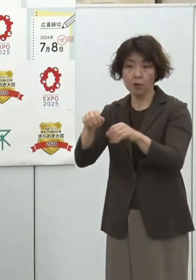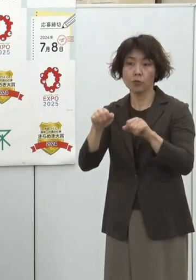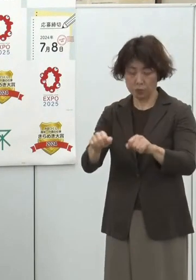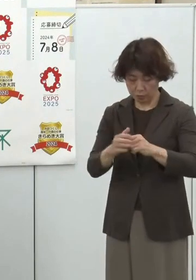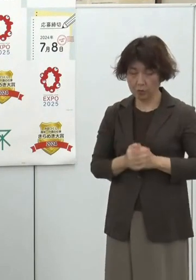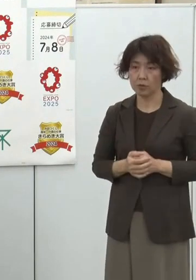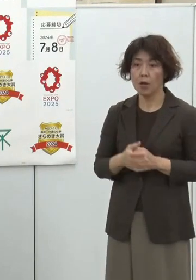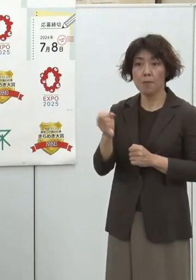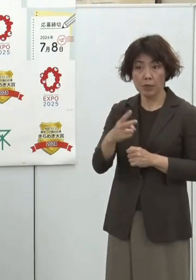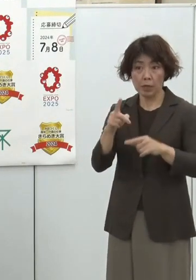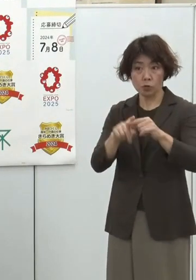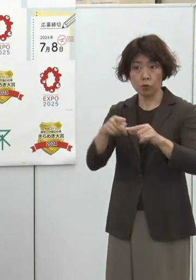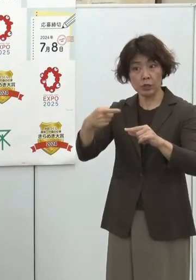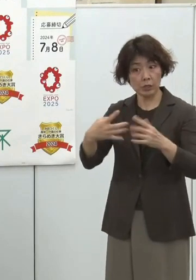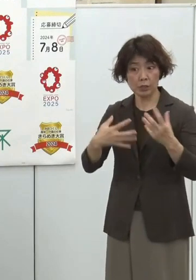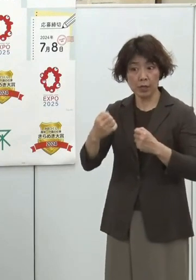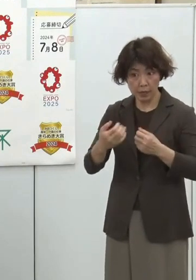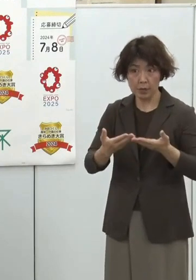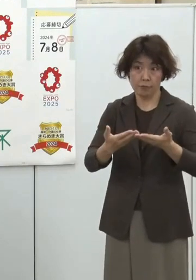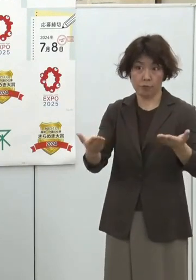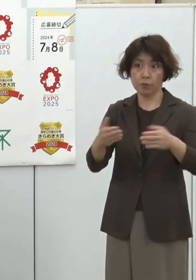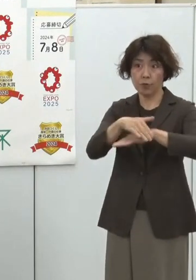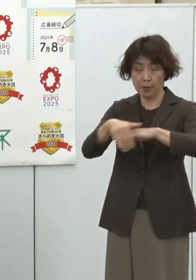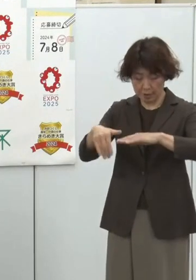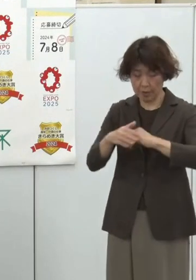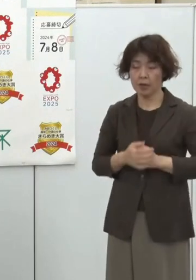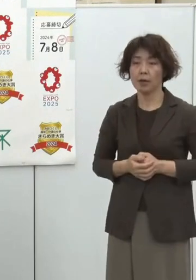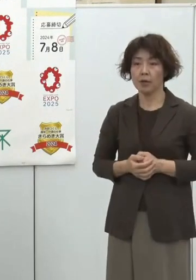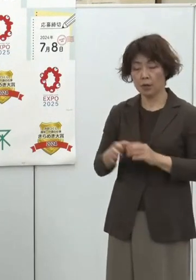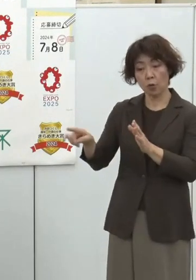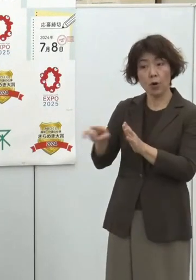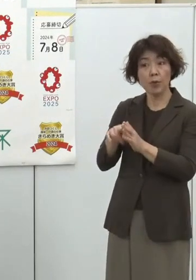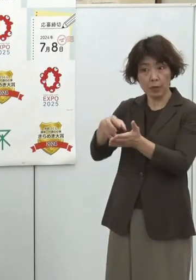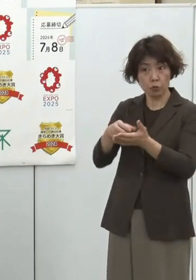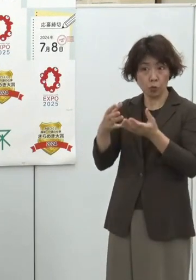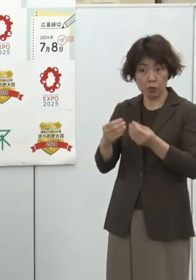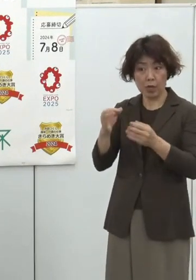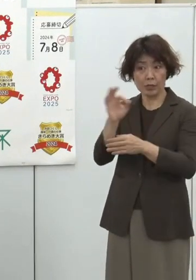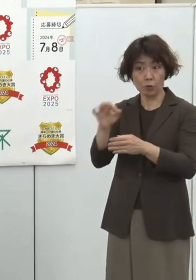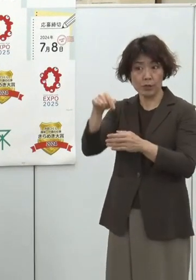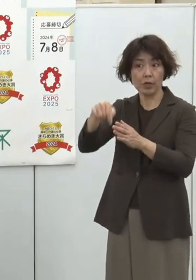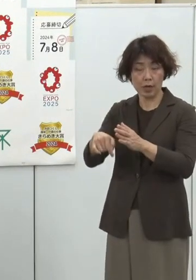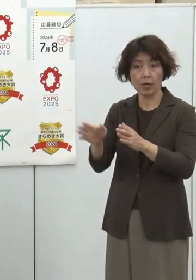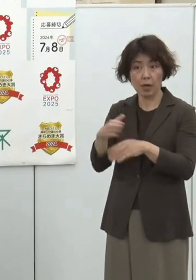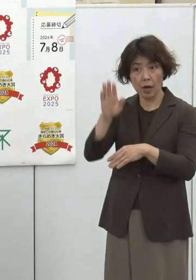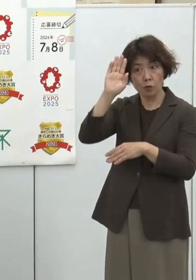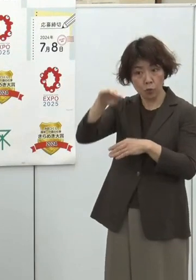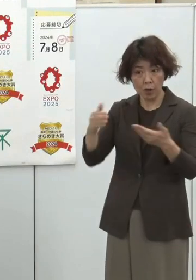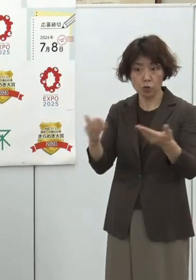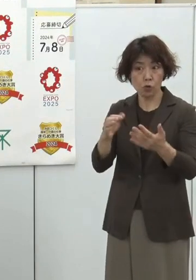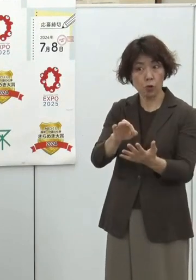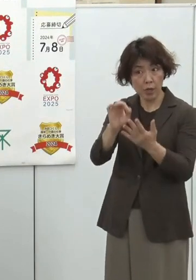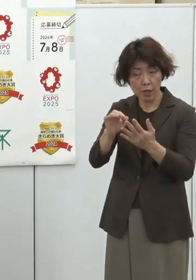1年生に配布する予定となっております。またこれまでの受賞作品の中から将来の職業選択を考